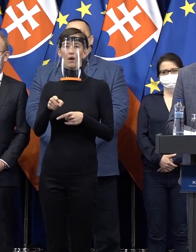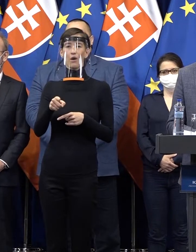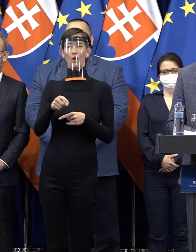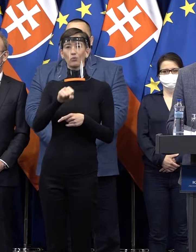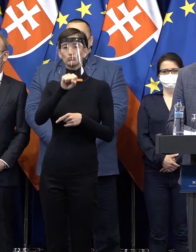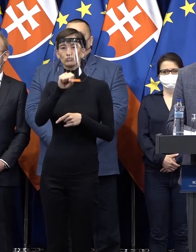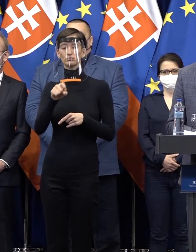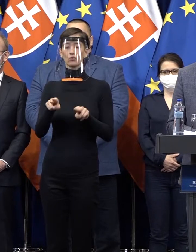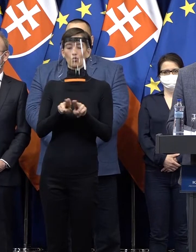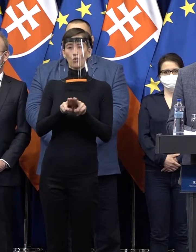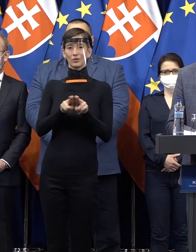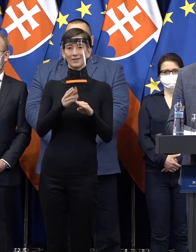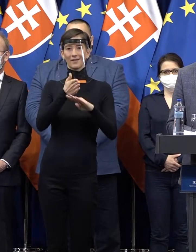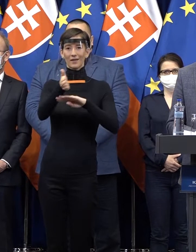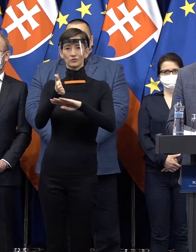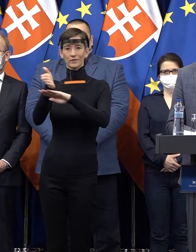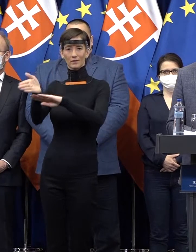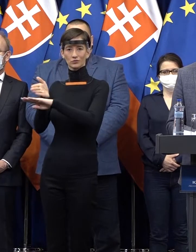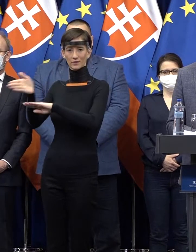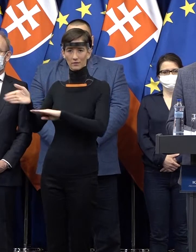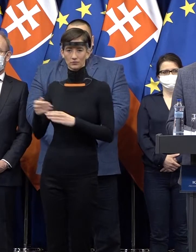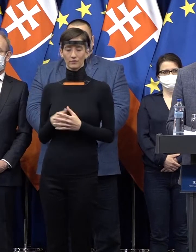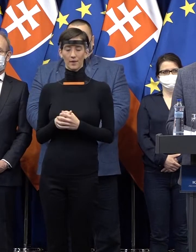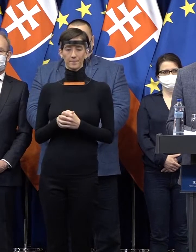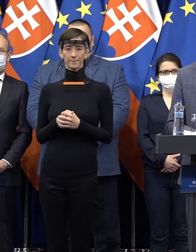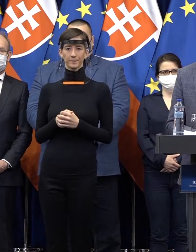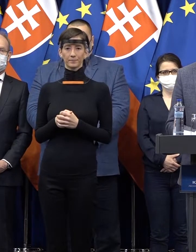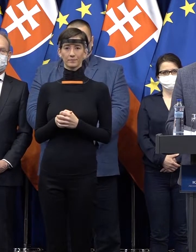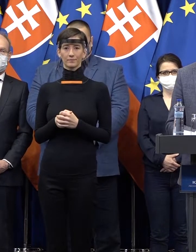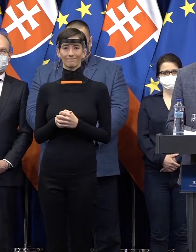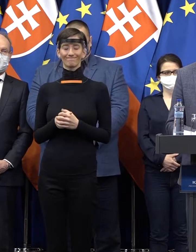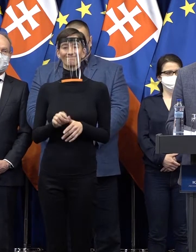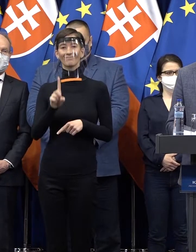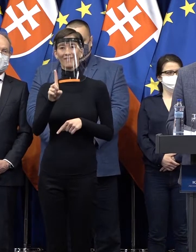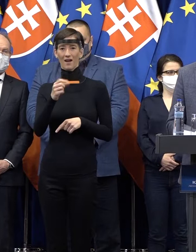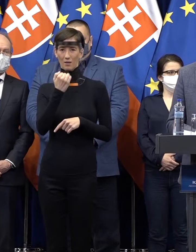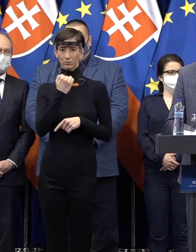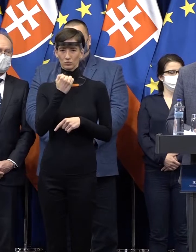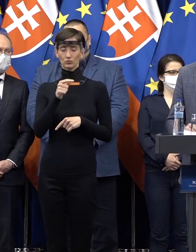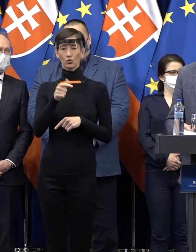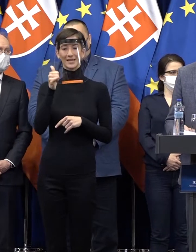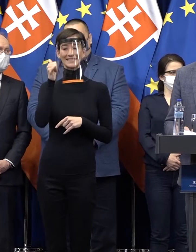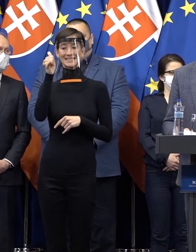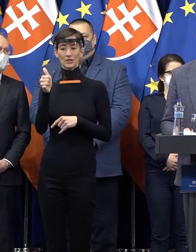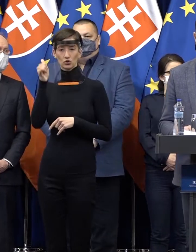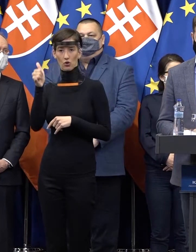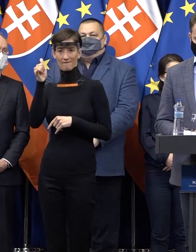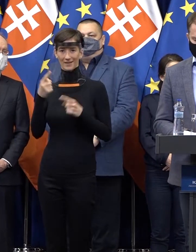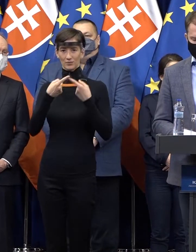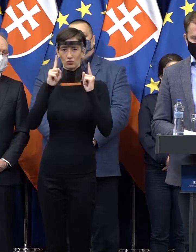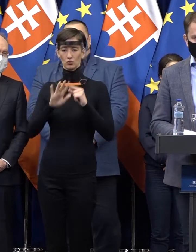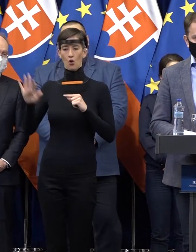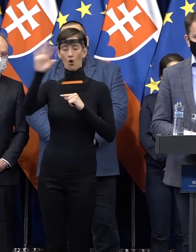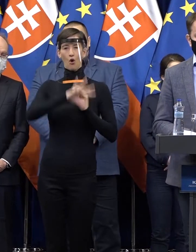príbuznými. A tým, že cestovanie a teda návšteva rodinných príslušníkov,